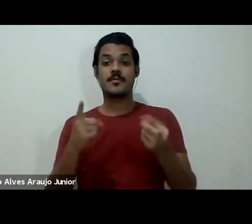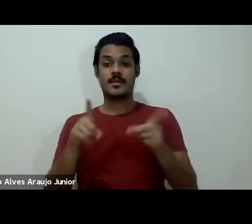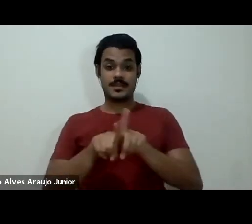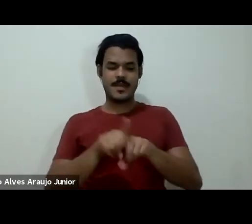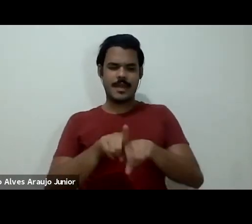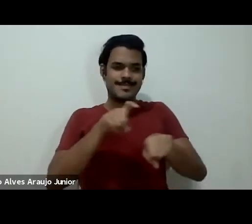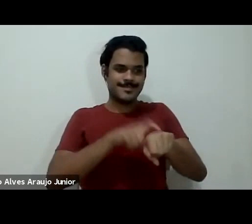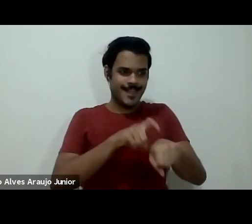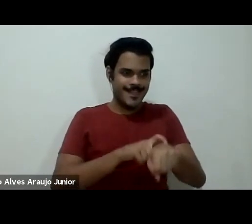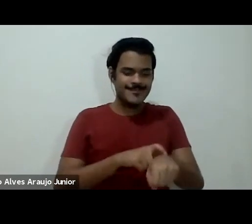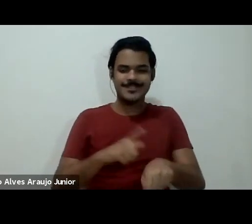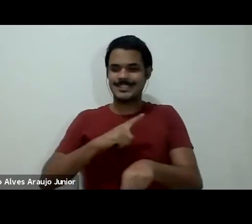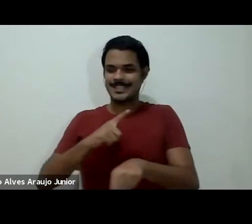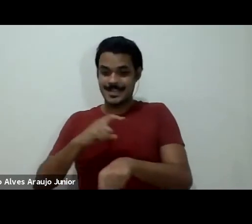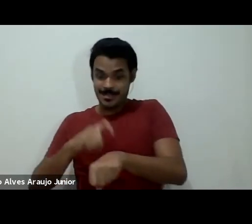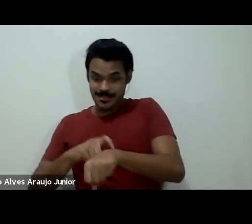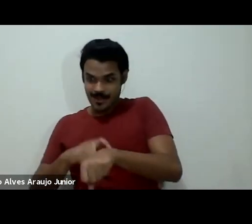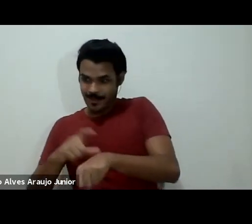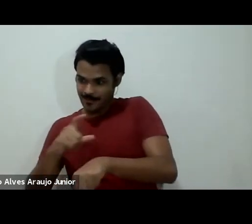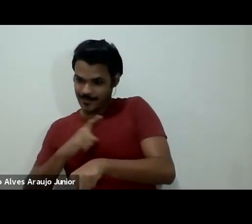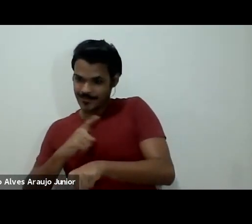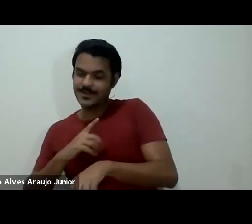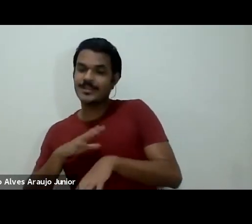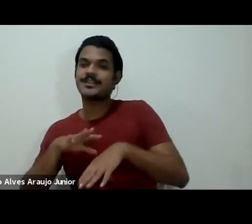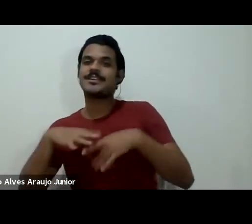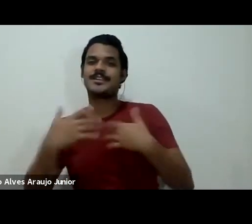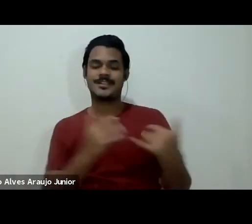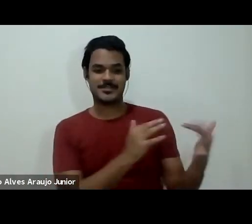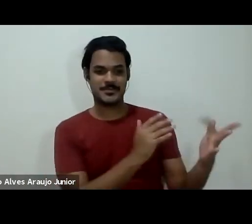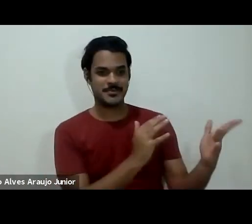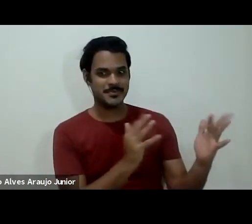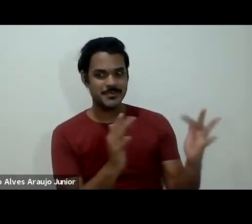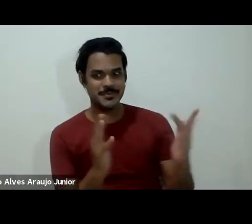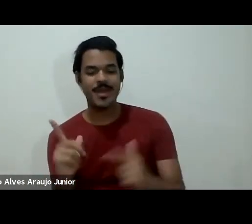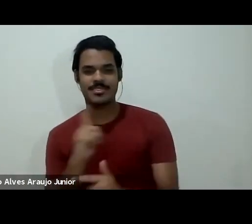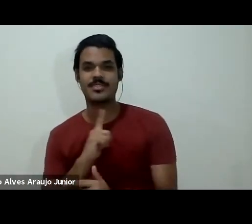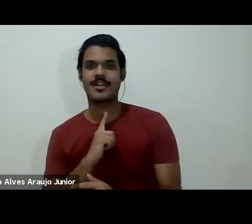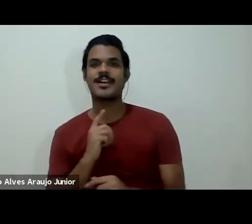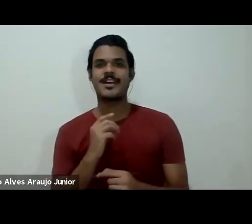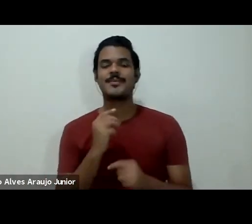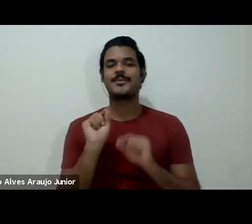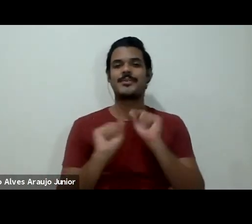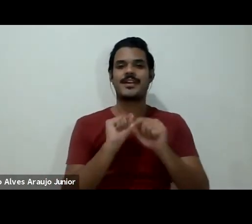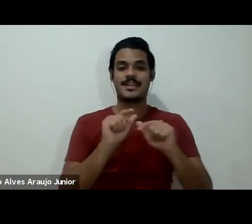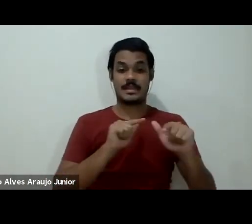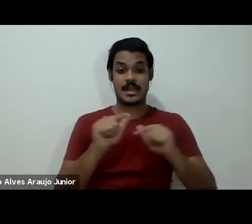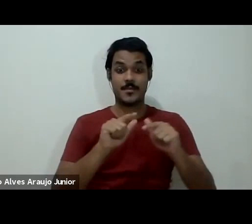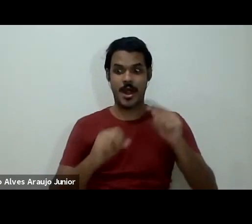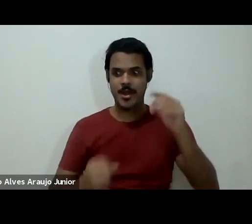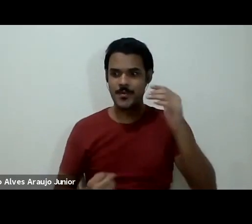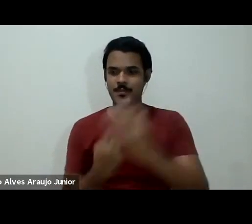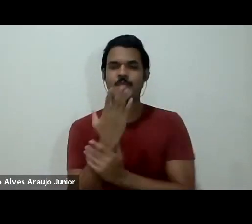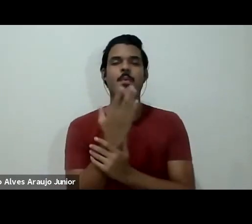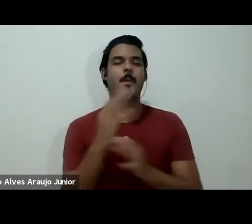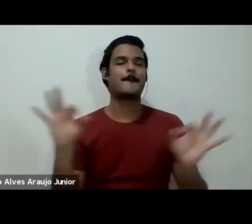ficava sempre em minha mente. Vai ter tempo, vai dar tempo esse trabalho sair